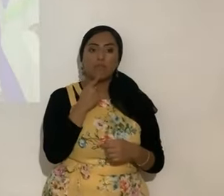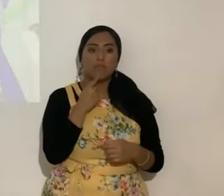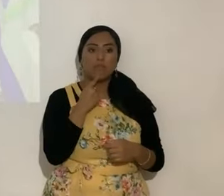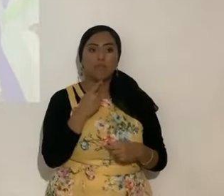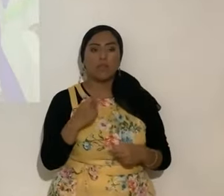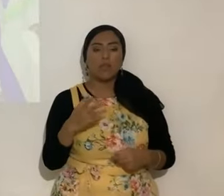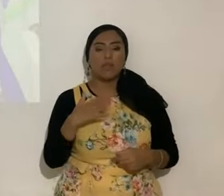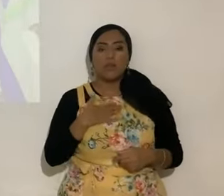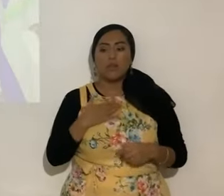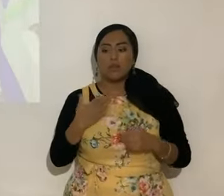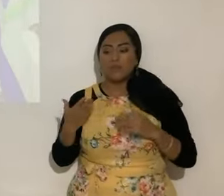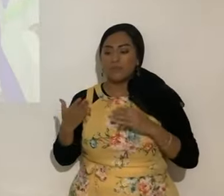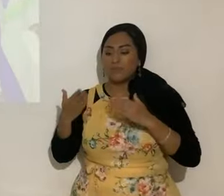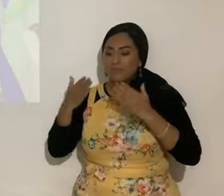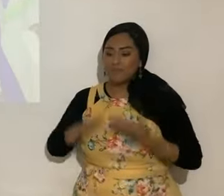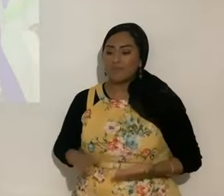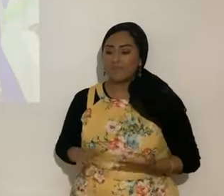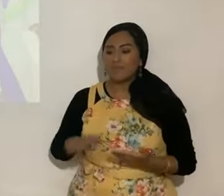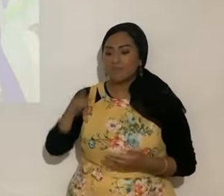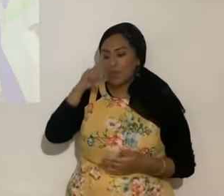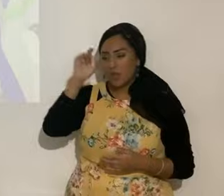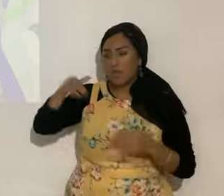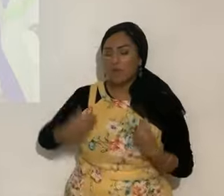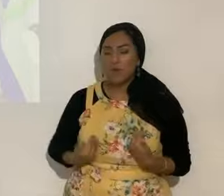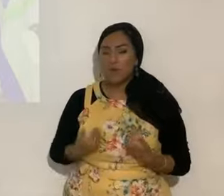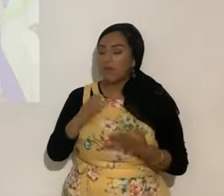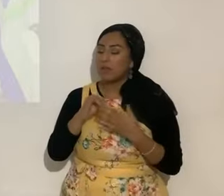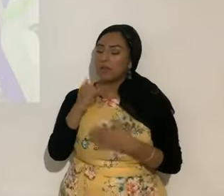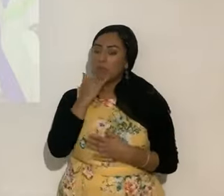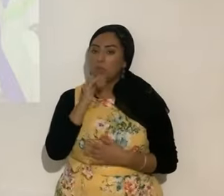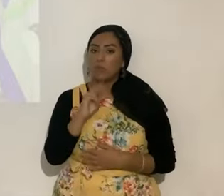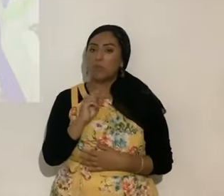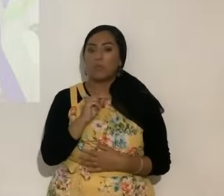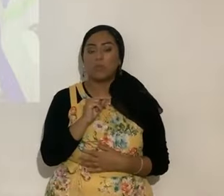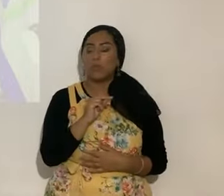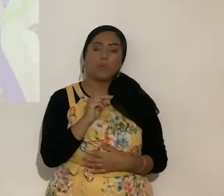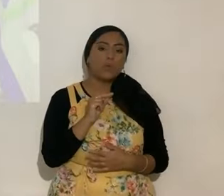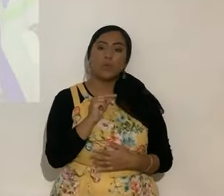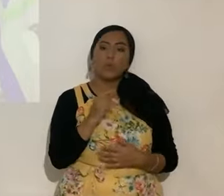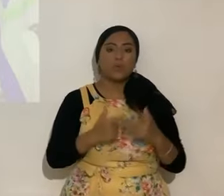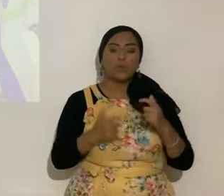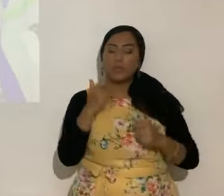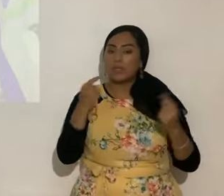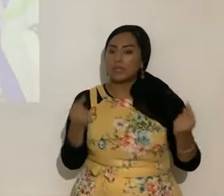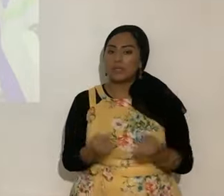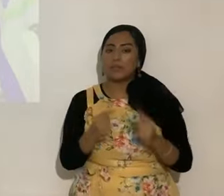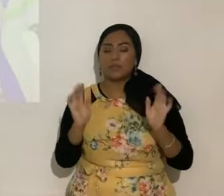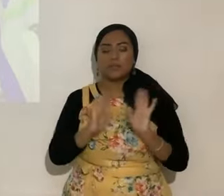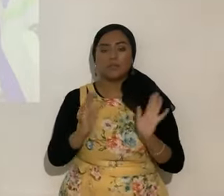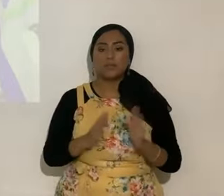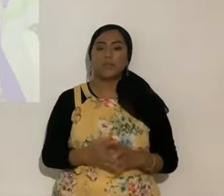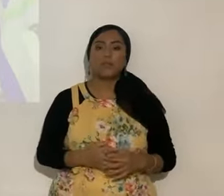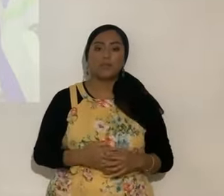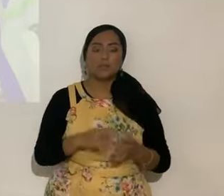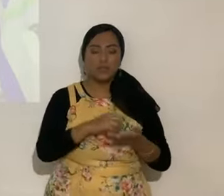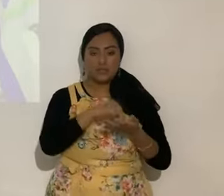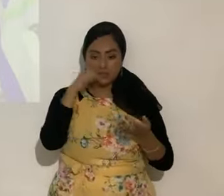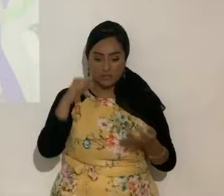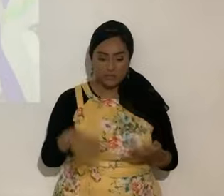me estoy muriendo, a causa de, y eso está muy mal, es un pecado, muy feo, horroroso, quítalo,